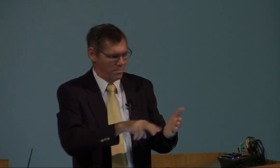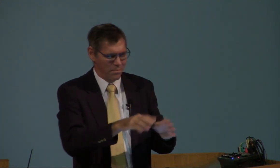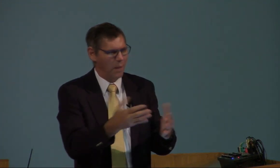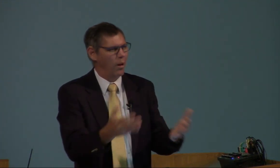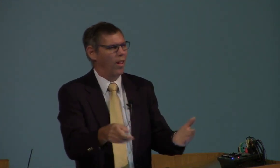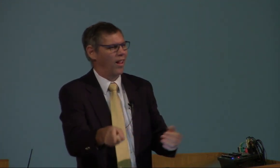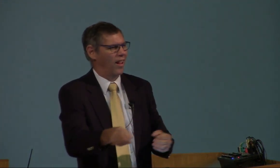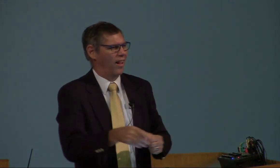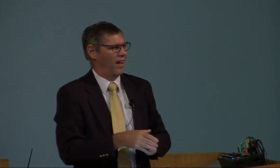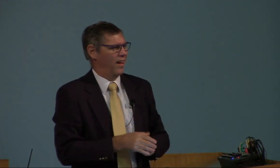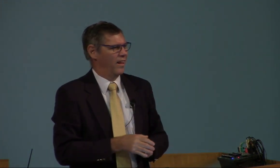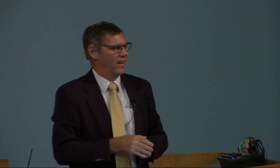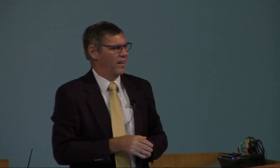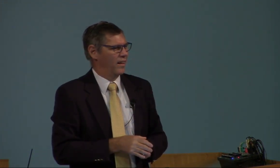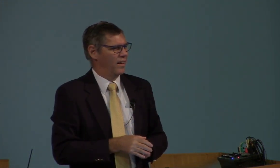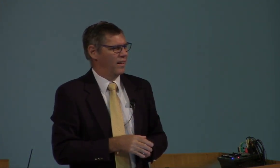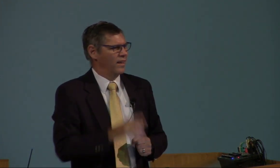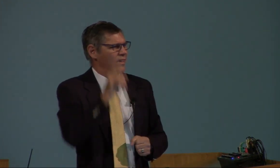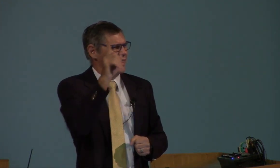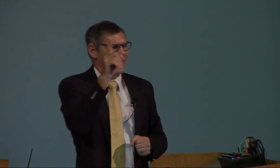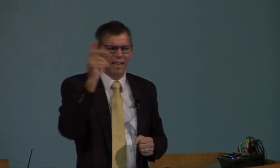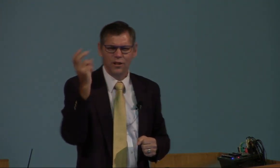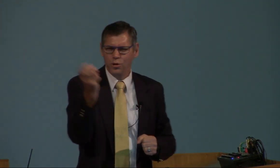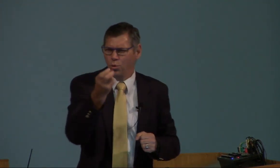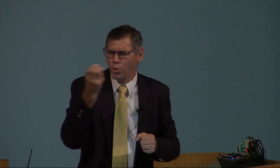Bybel. Die Here soek